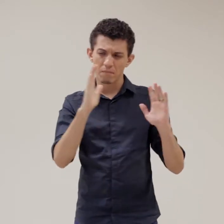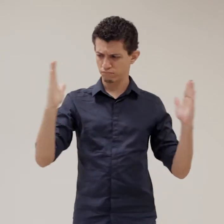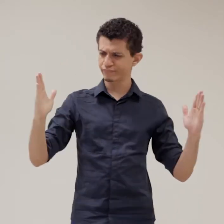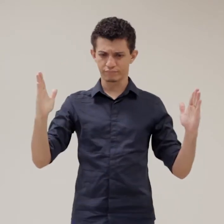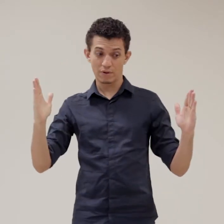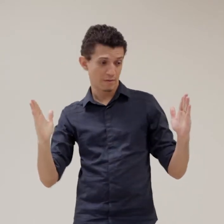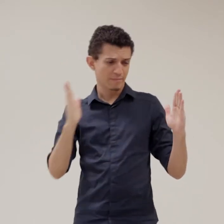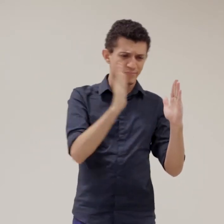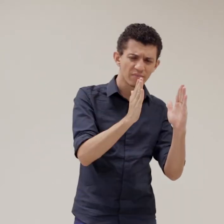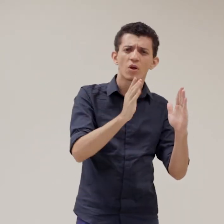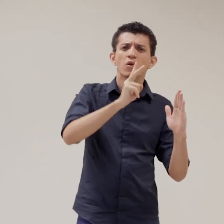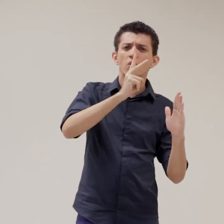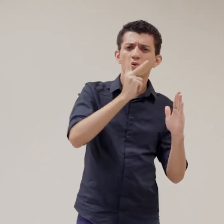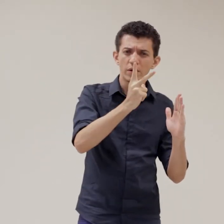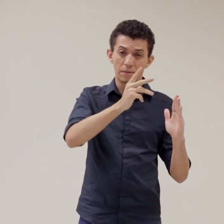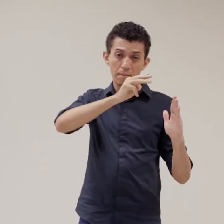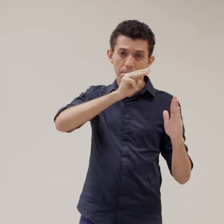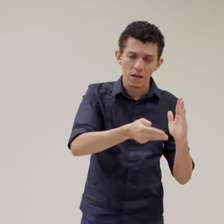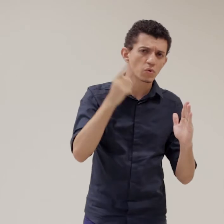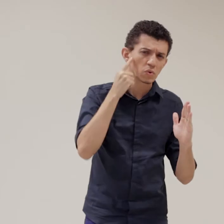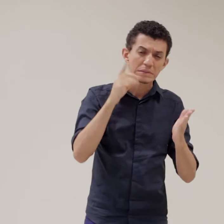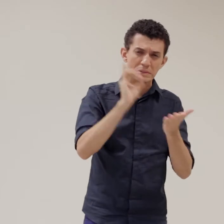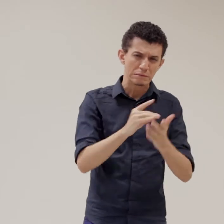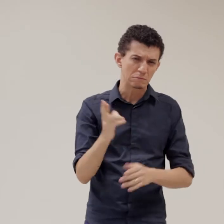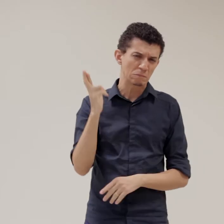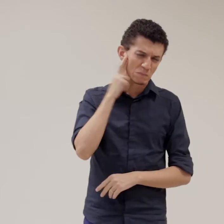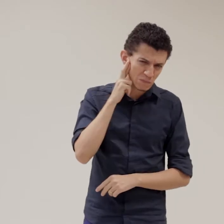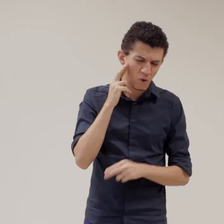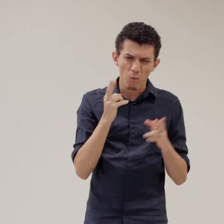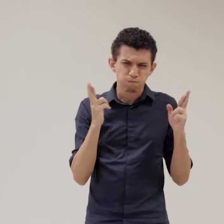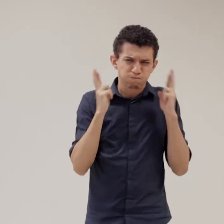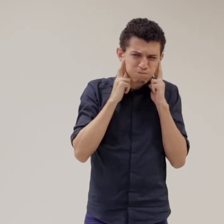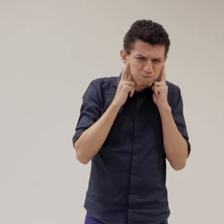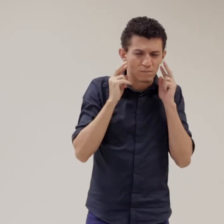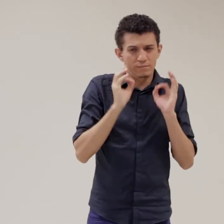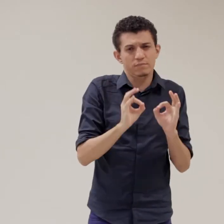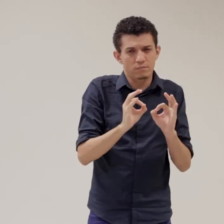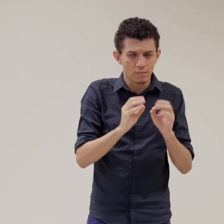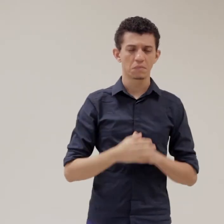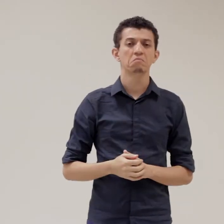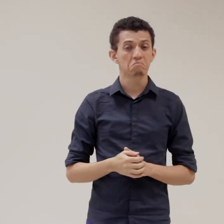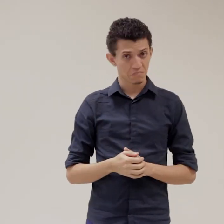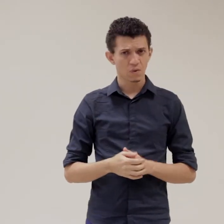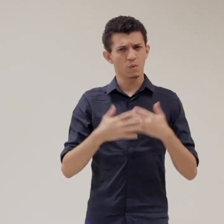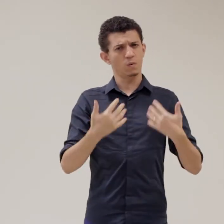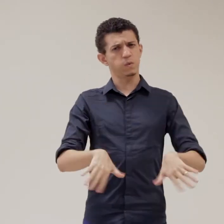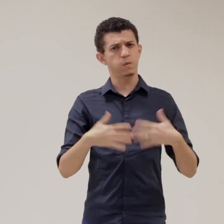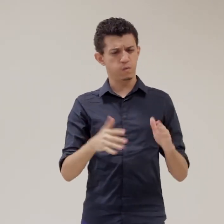milhões incluem-se nas categorias dos severamente afetados ou de surdos totais. Trata-se de um enorme grupo de pessoas para quem